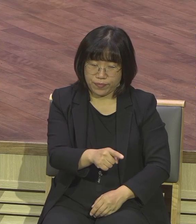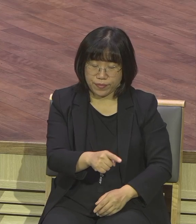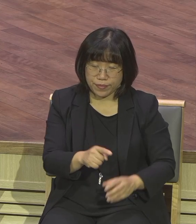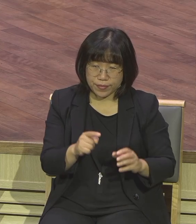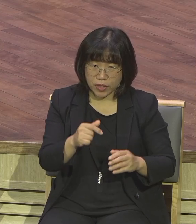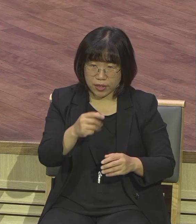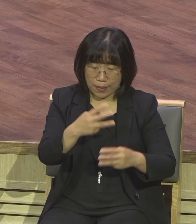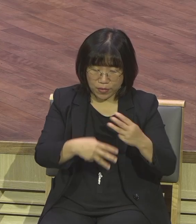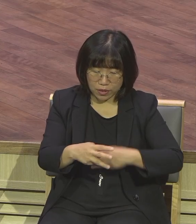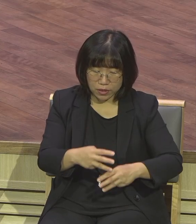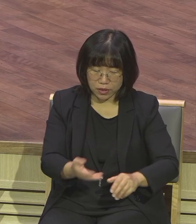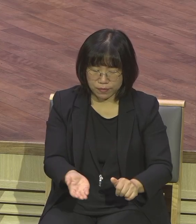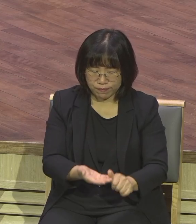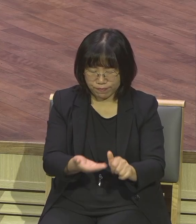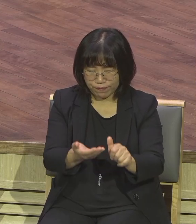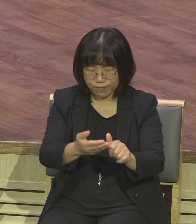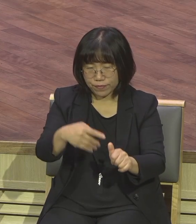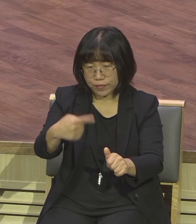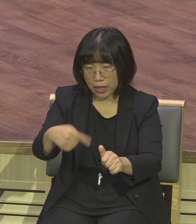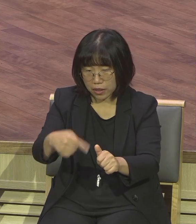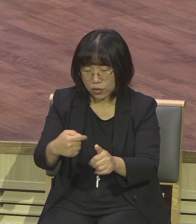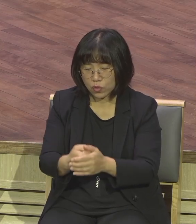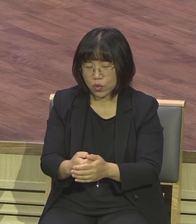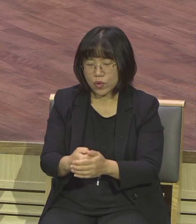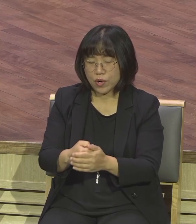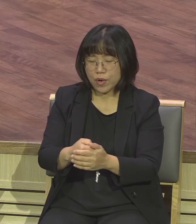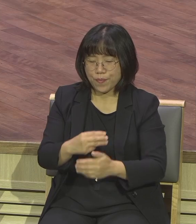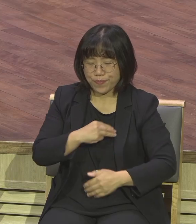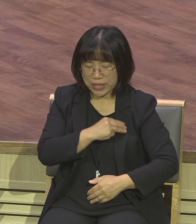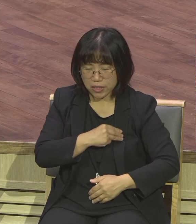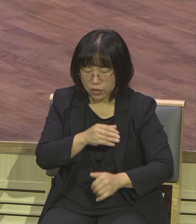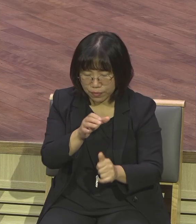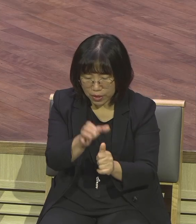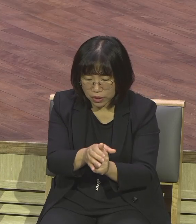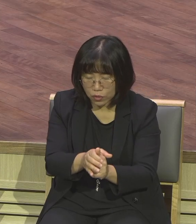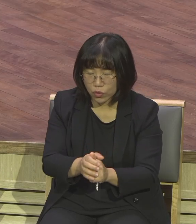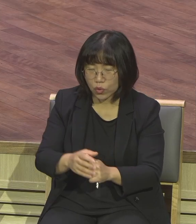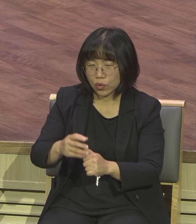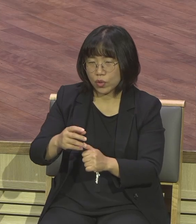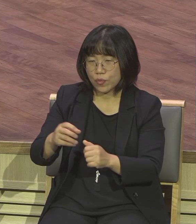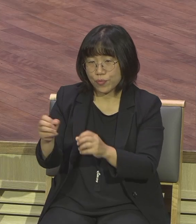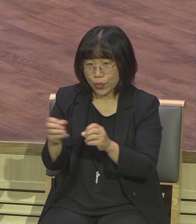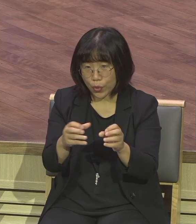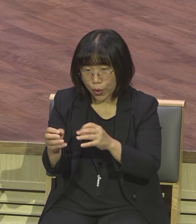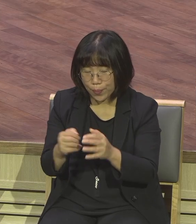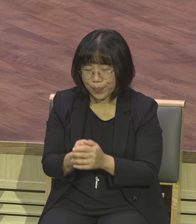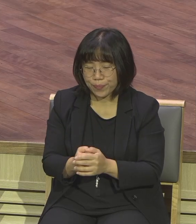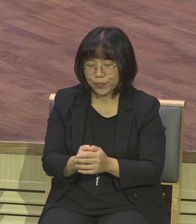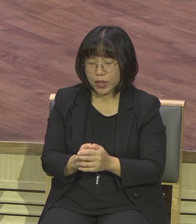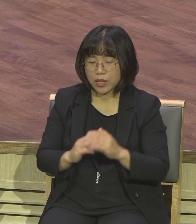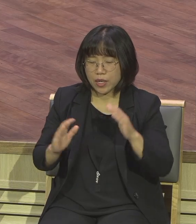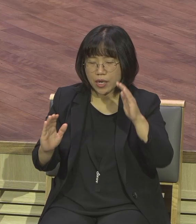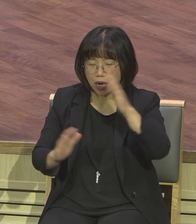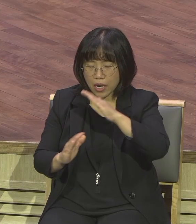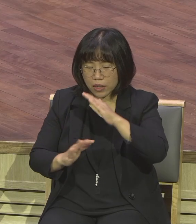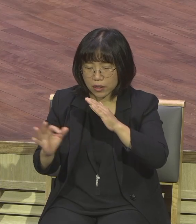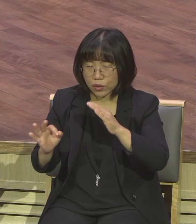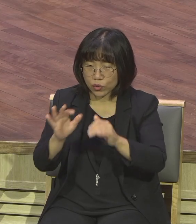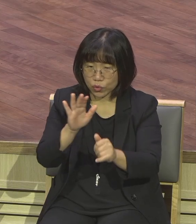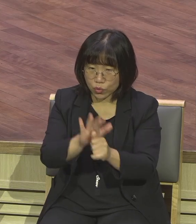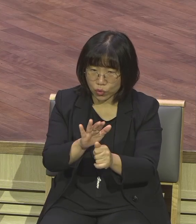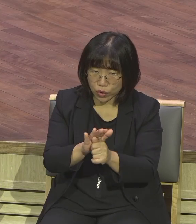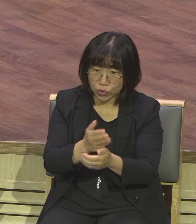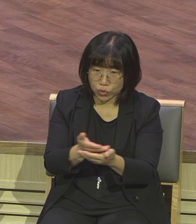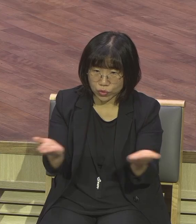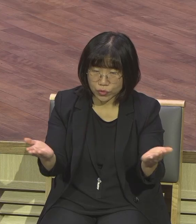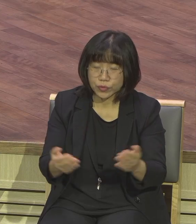뭡니까? 미션팀, 포럼팀, 가요팀, 헌신팀, 이 장학금을 가지고 후대를 우리가 해마다